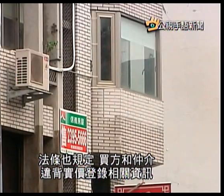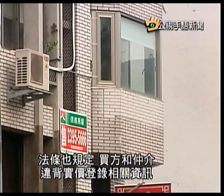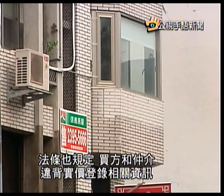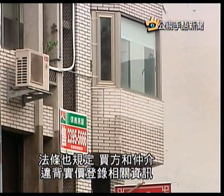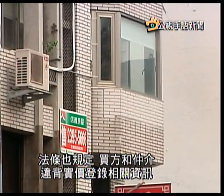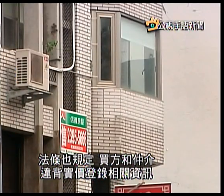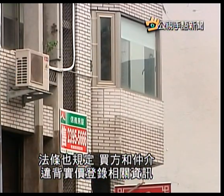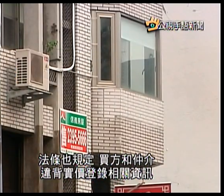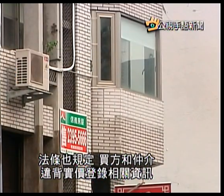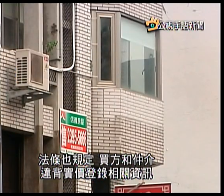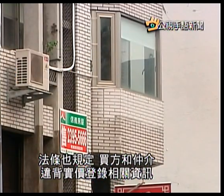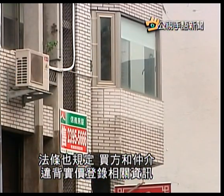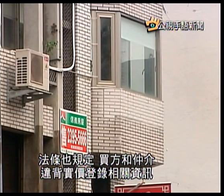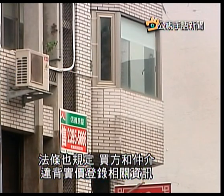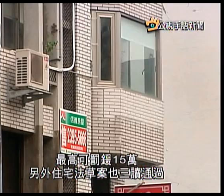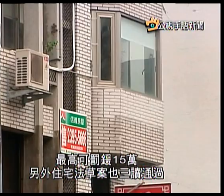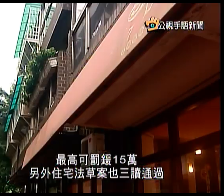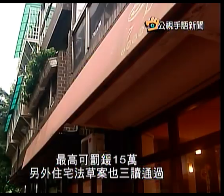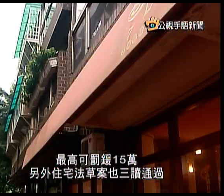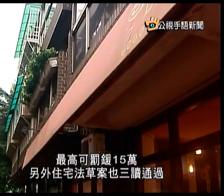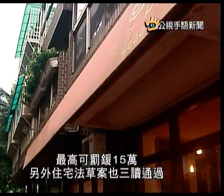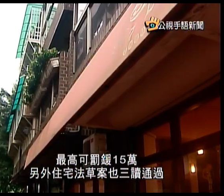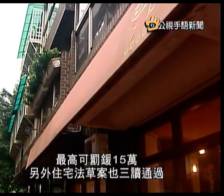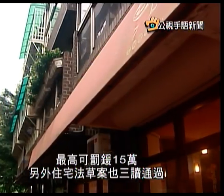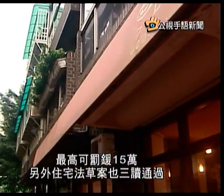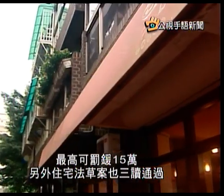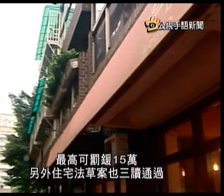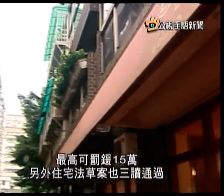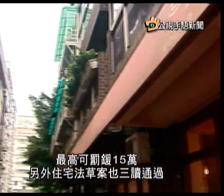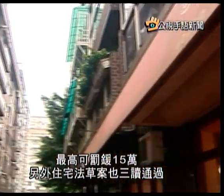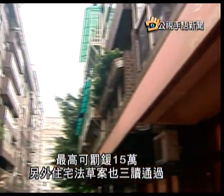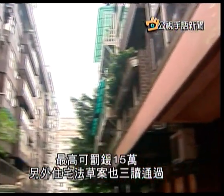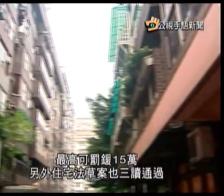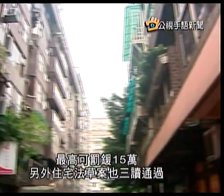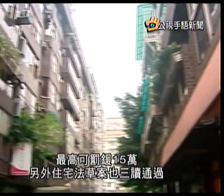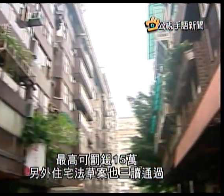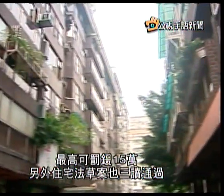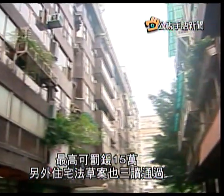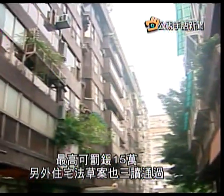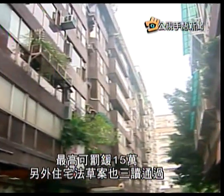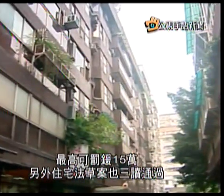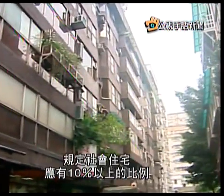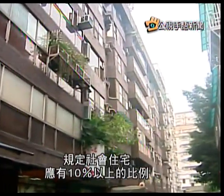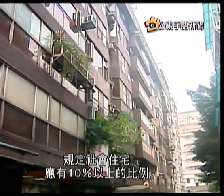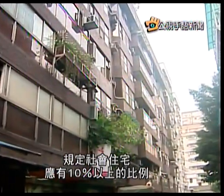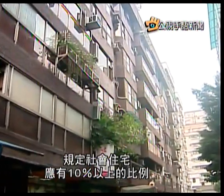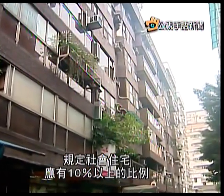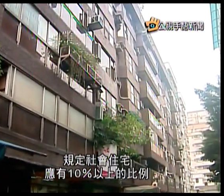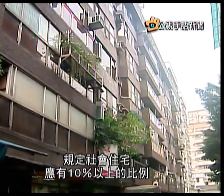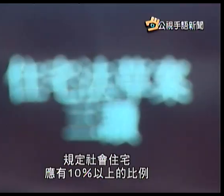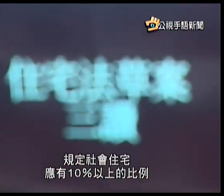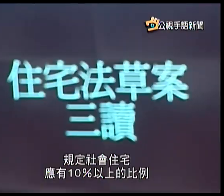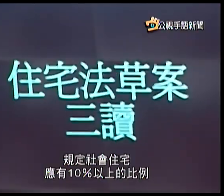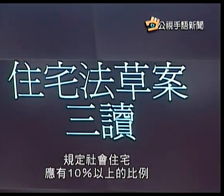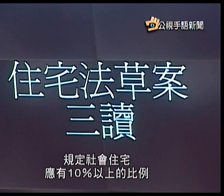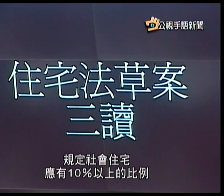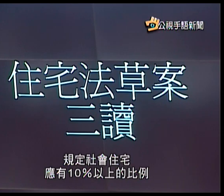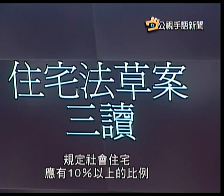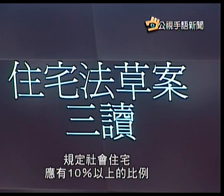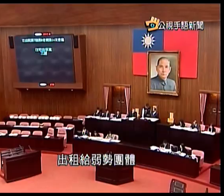违背实价登录相关资讯，最高可罚还15万。另外，住宅法草案也三读通过，规定社会住宅应有10%以上的比例出租